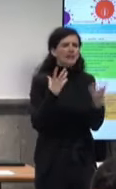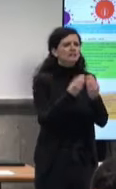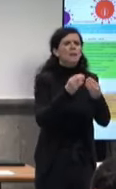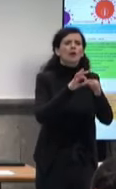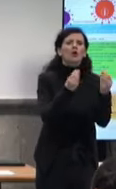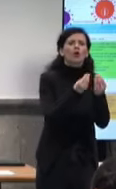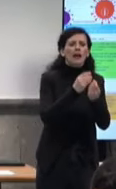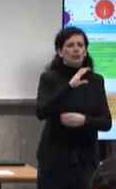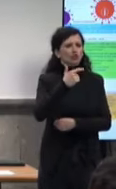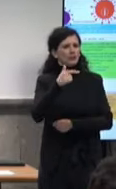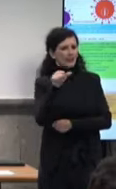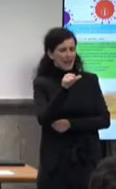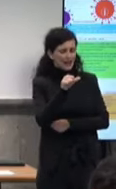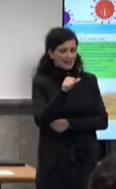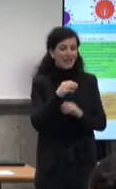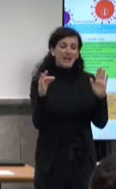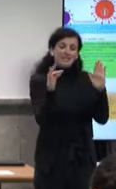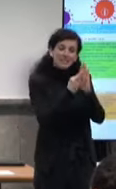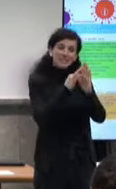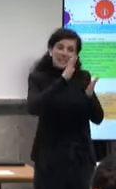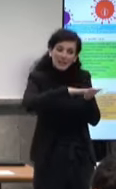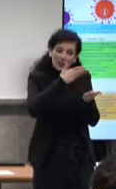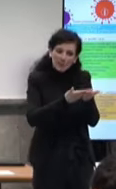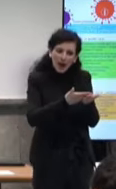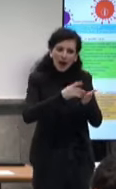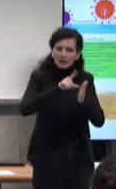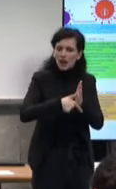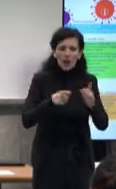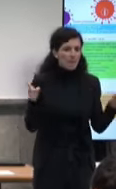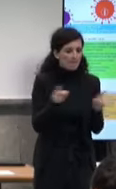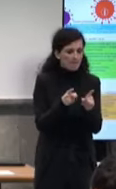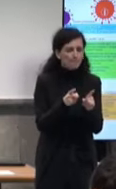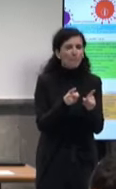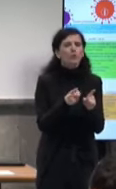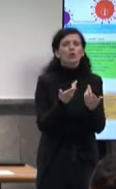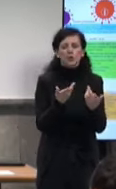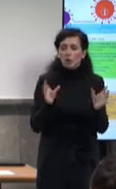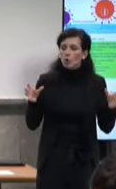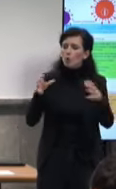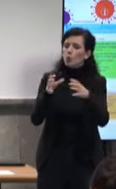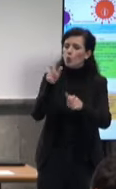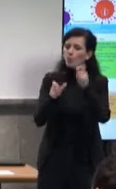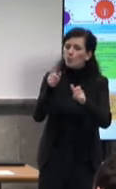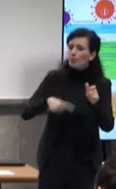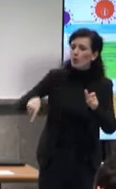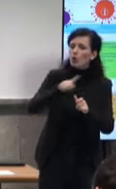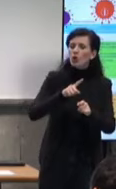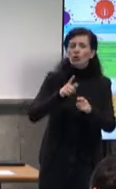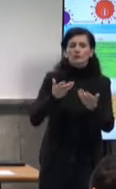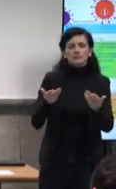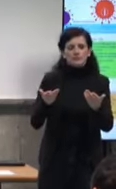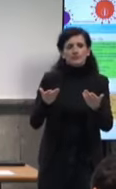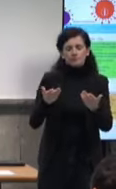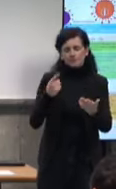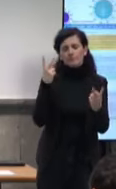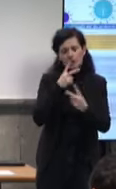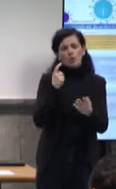che avere una stima in tempi molto veloci su un campione rappresentativo e significativa della popolazione sia molto importante